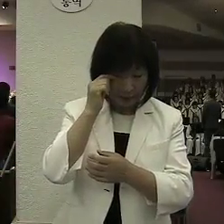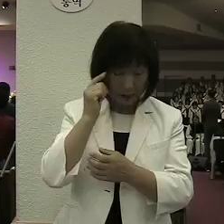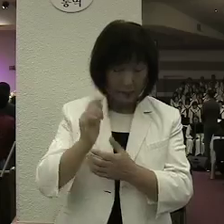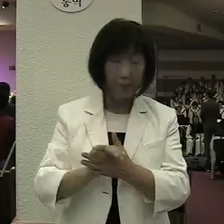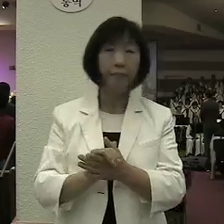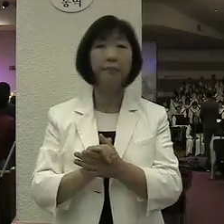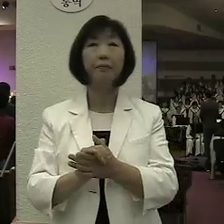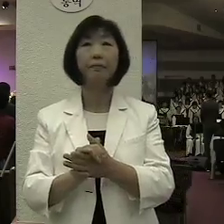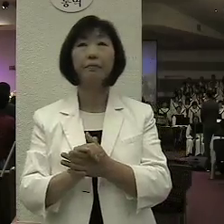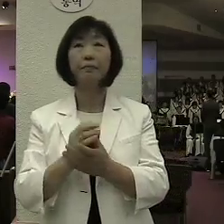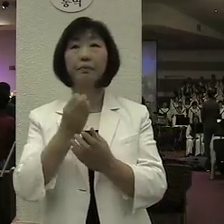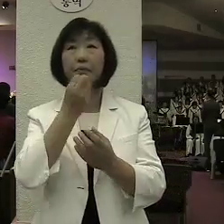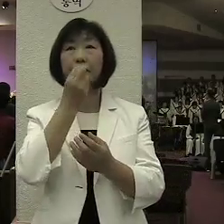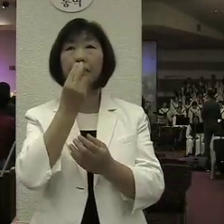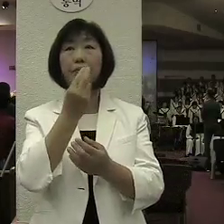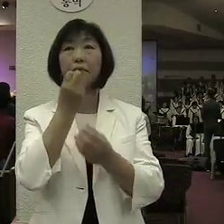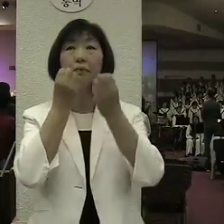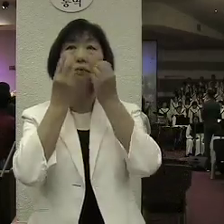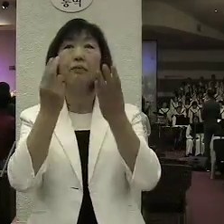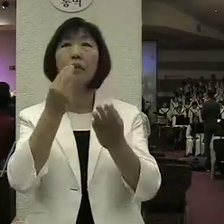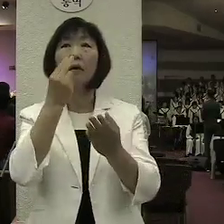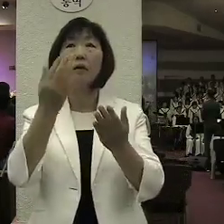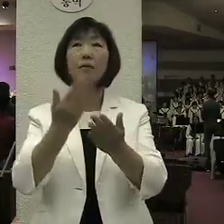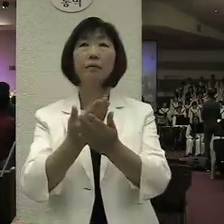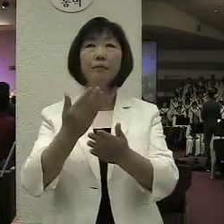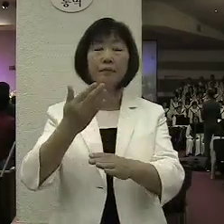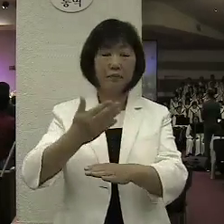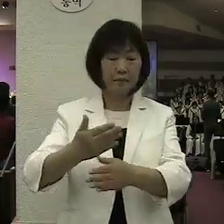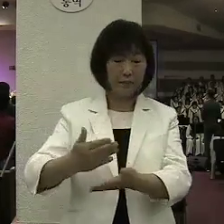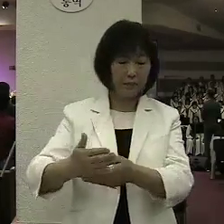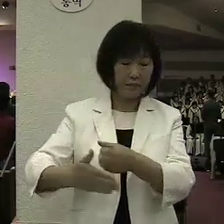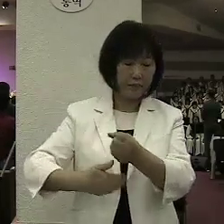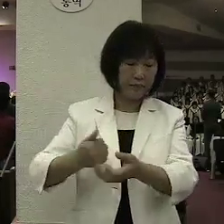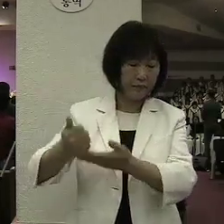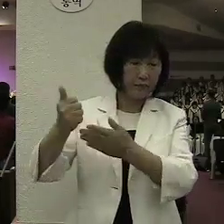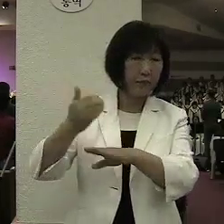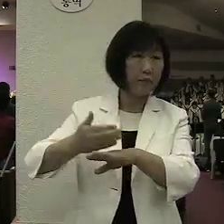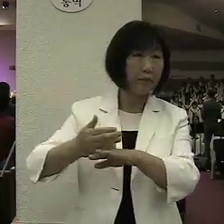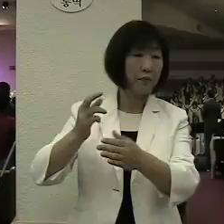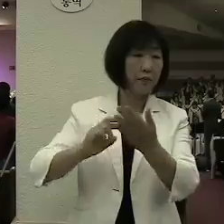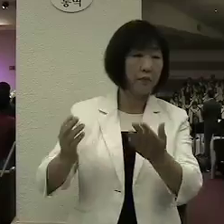우리 오늘도 새 생명을 주신 그 하나님께 감사와 찬양을 올려드립니다.